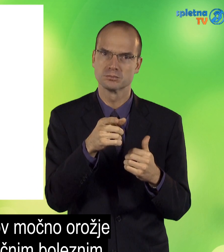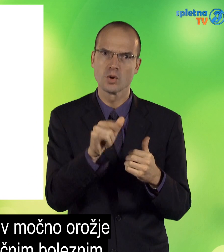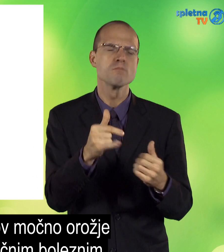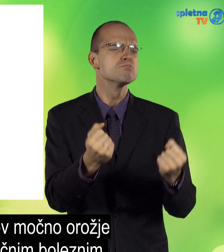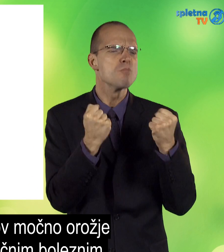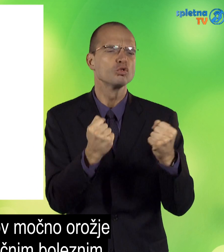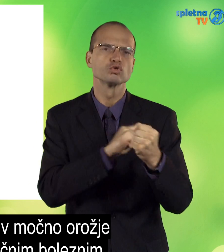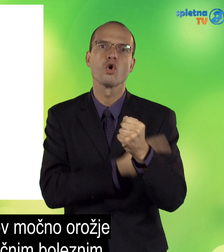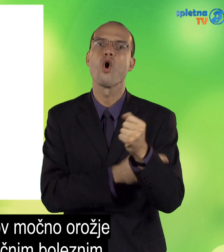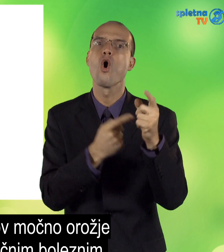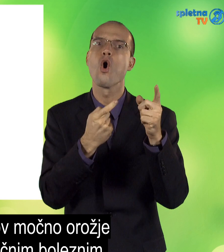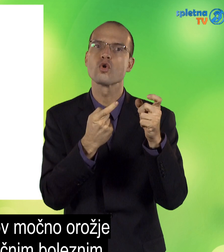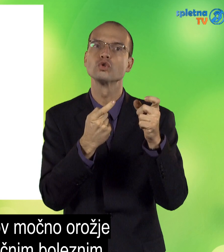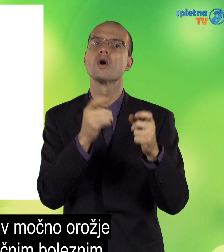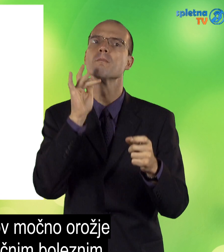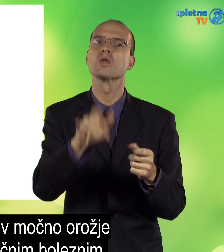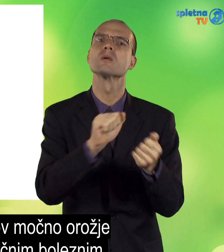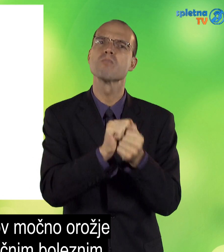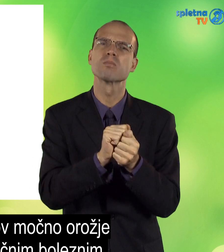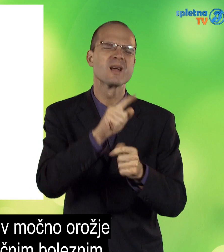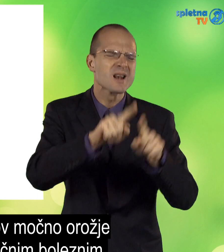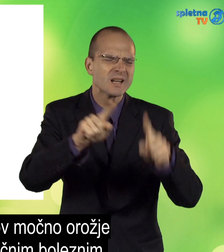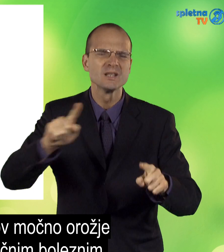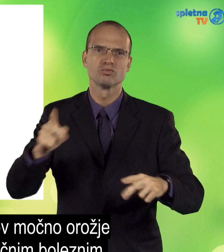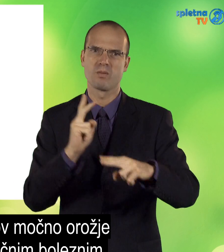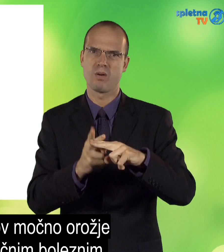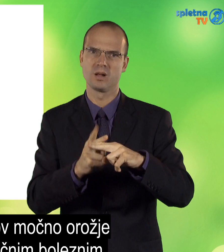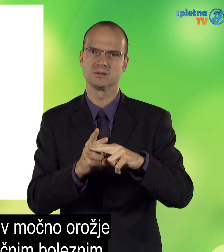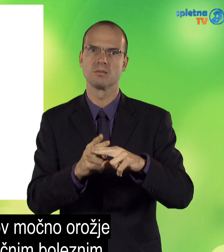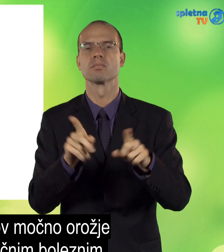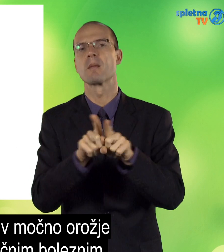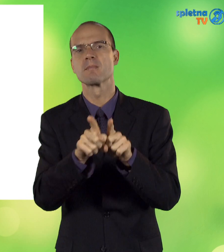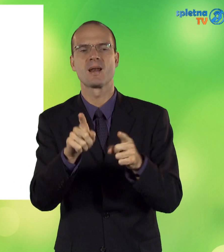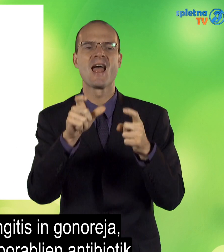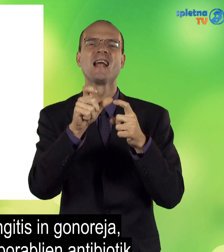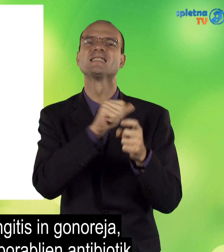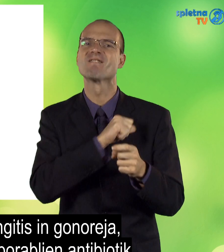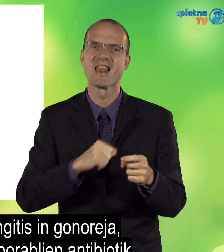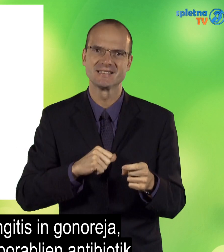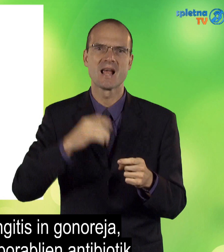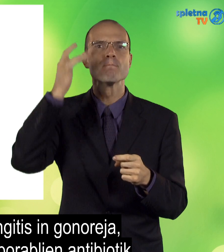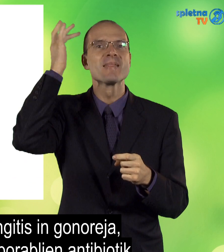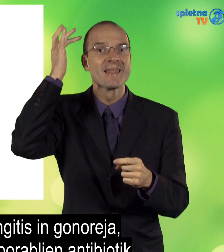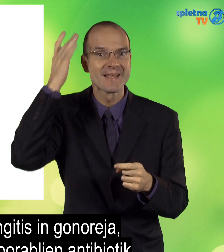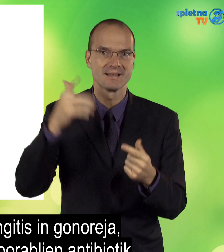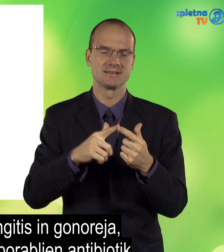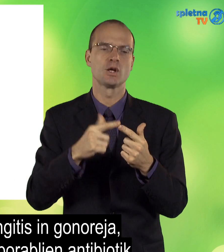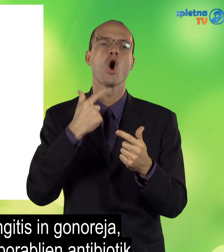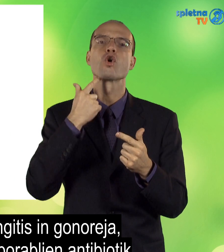boleznim, kot so sifilis, meningitis in gonoreja, in je najpogosteje uporabljan antibiotik pri raznih okužbah